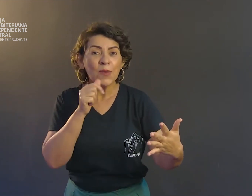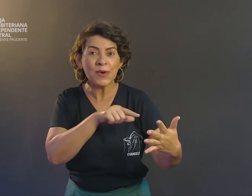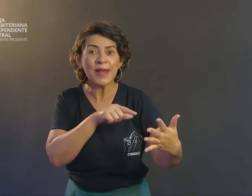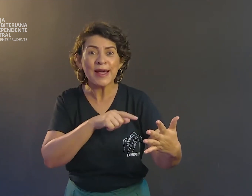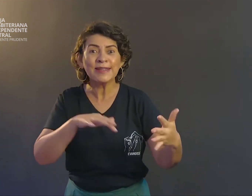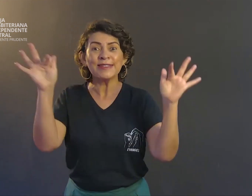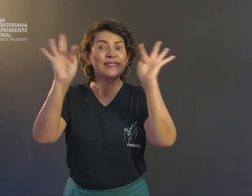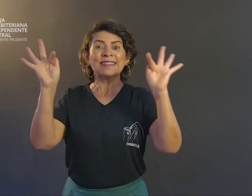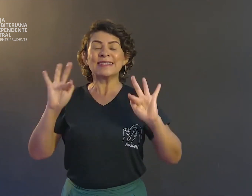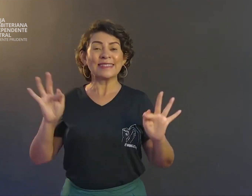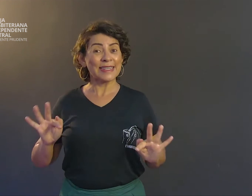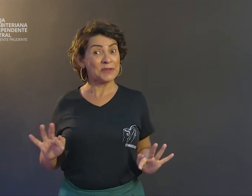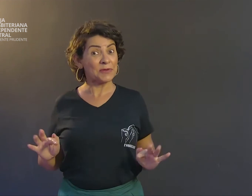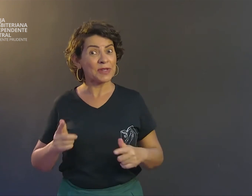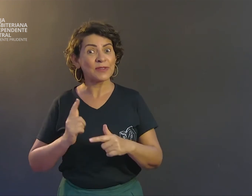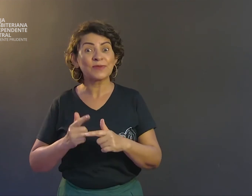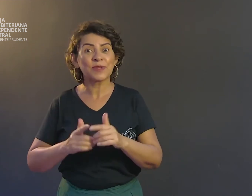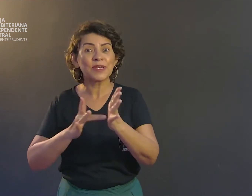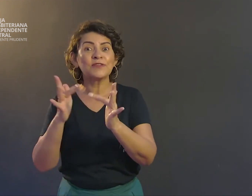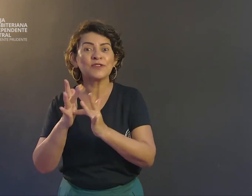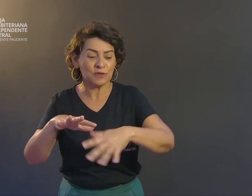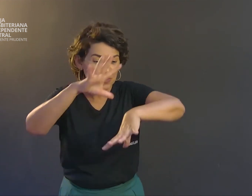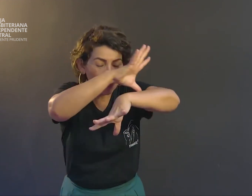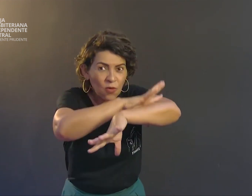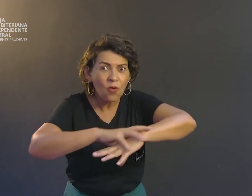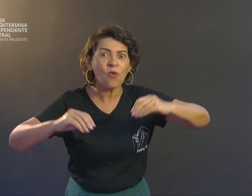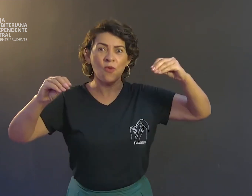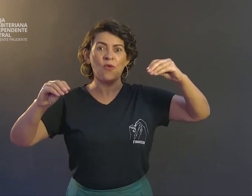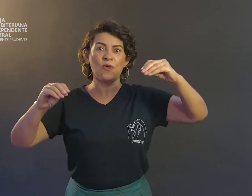poderosa. E eu espantado por ver aquilo diante dos meus olhos.